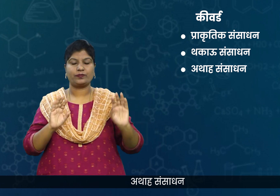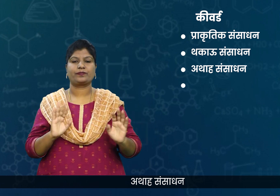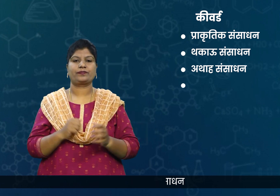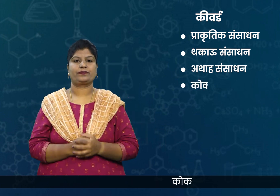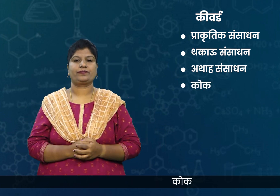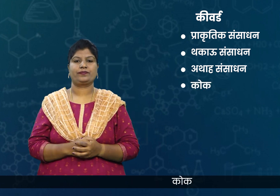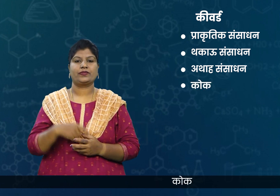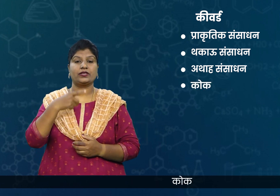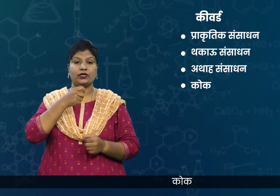कोक,